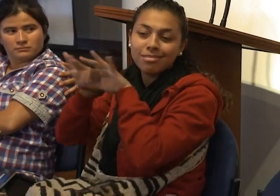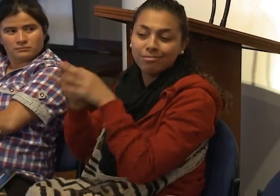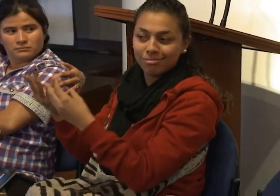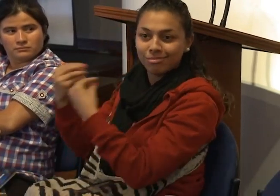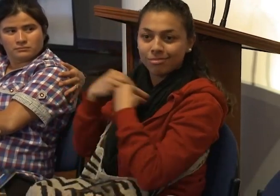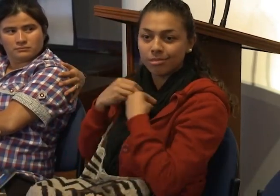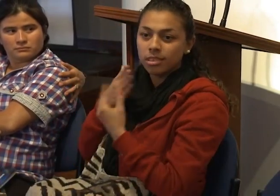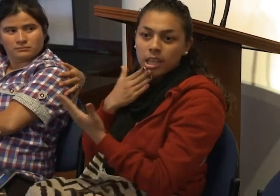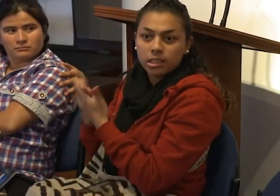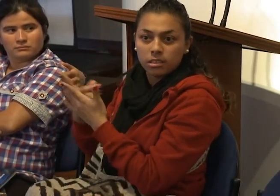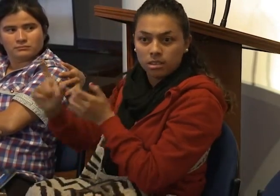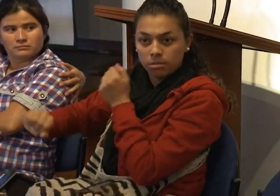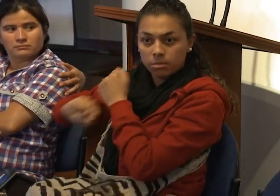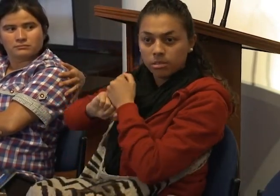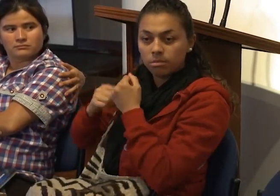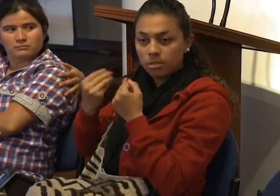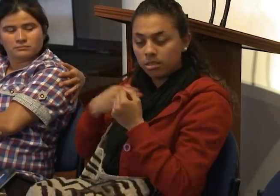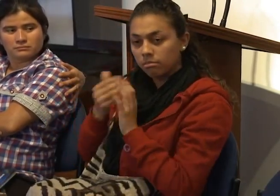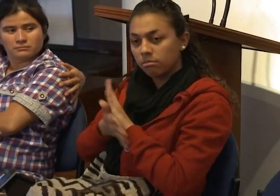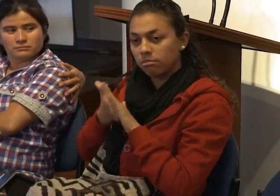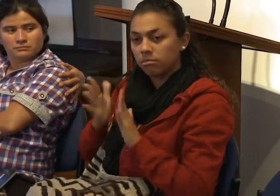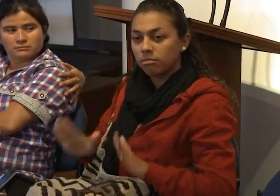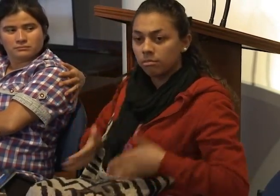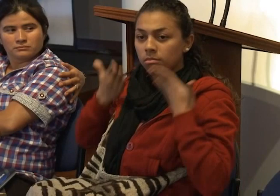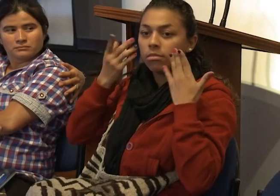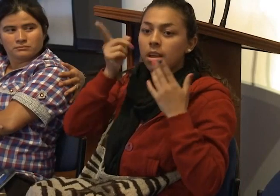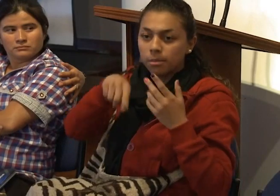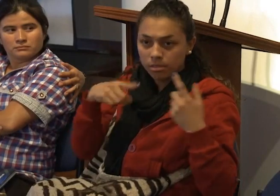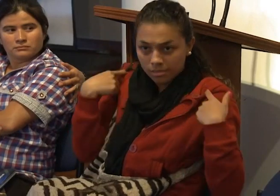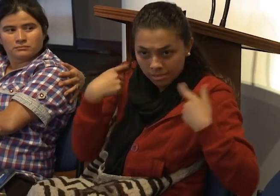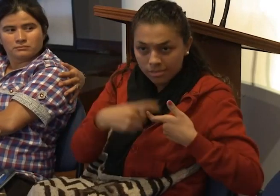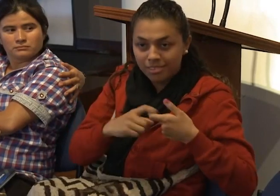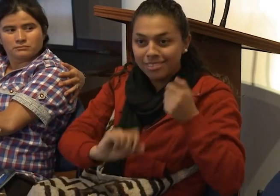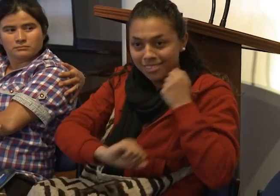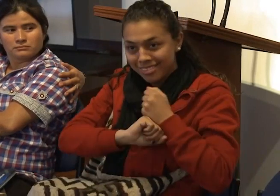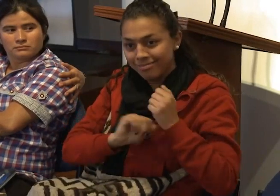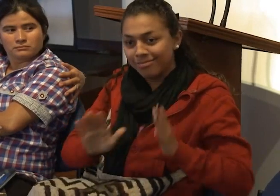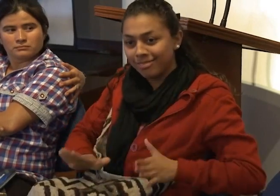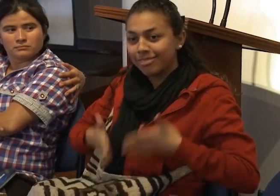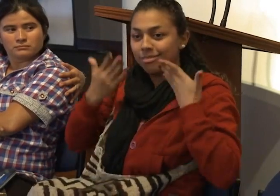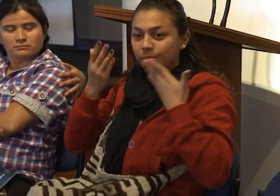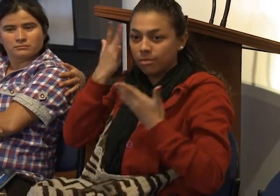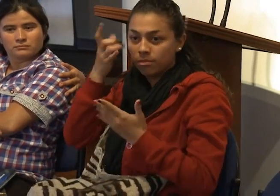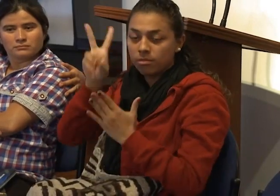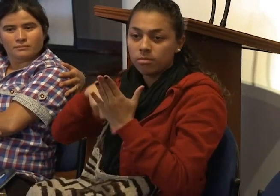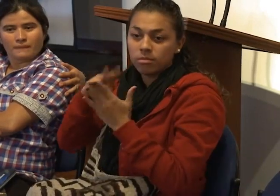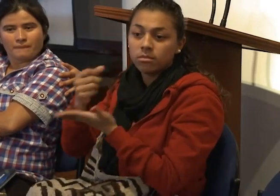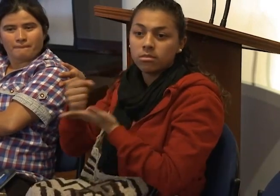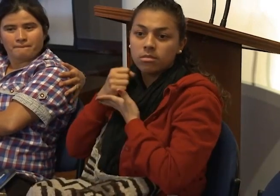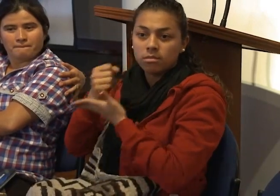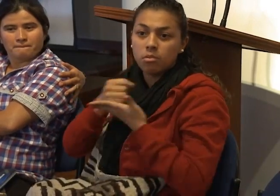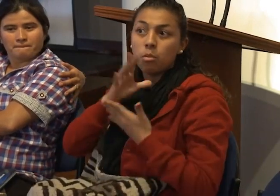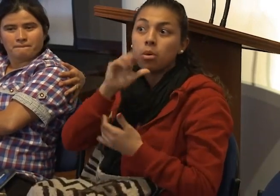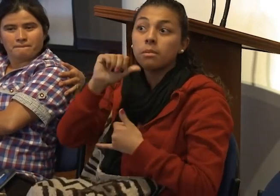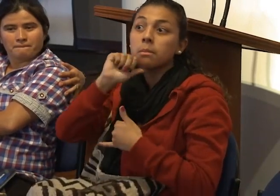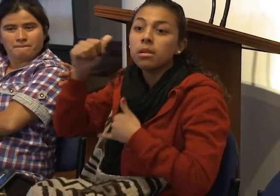tampoco la lengua de señas, pues es imposible poder superar ciertas limitantes. Yo agradezco esas exigencias que se me han hecho en la universidad